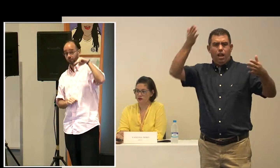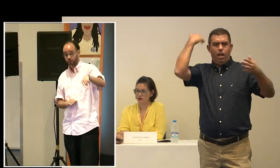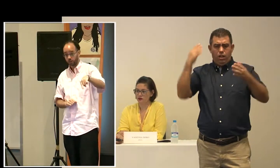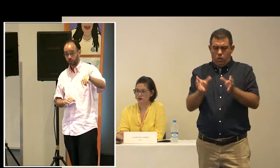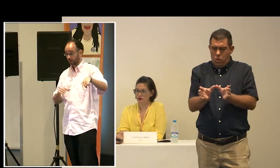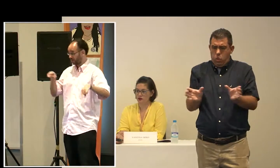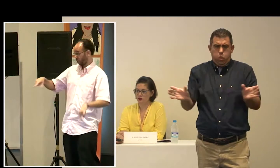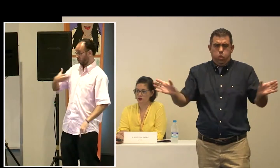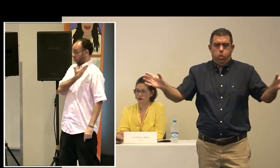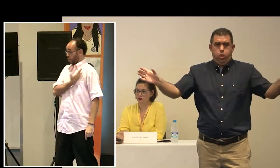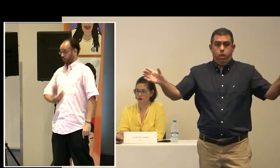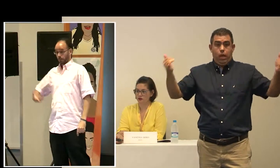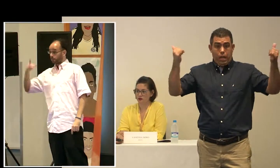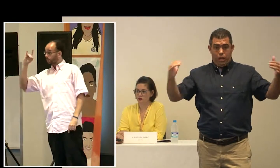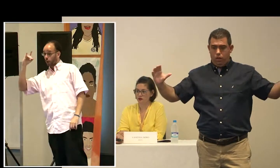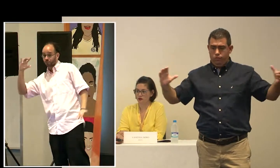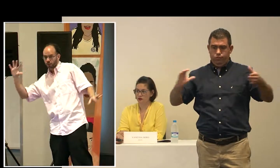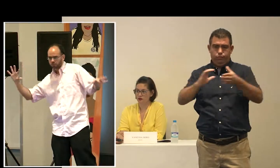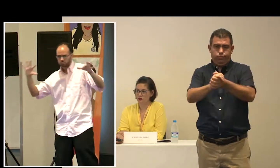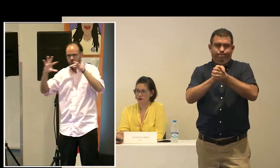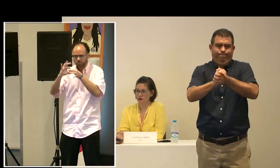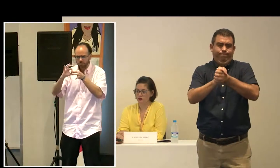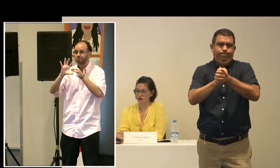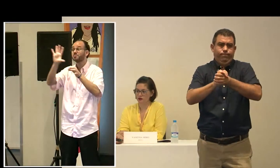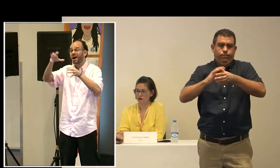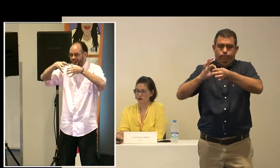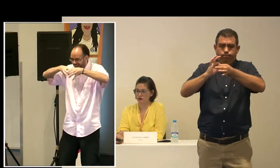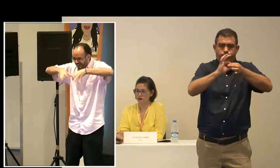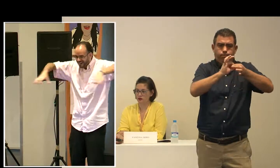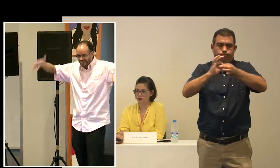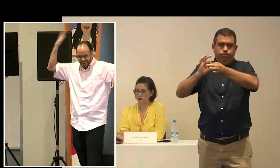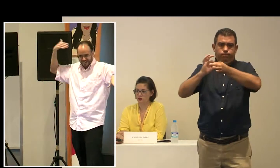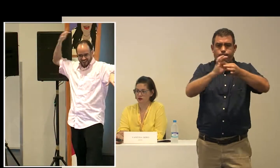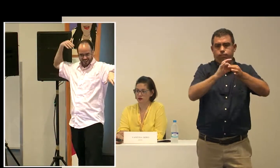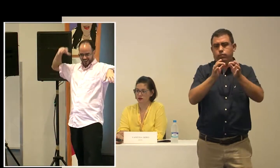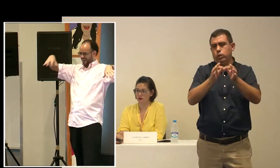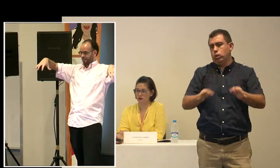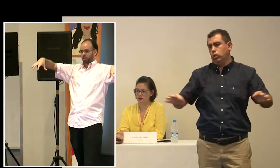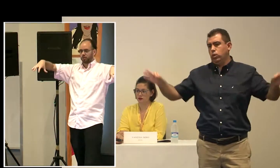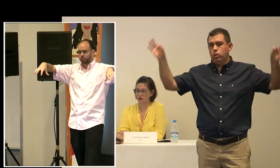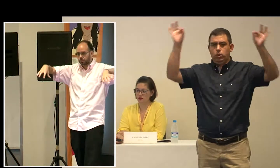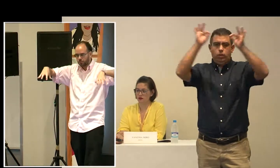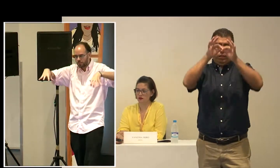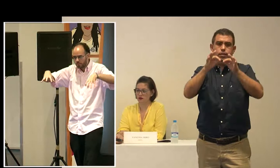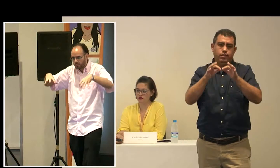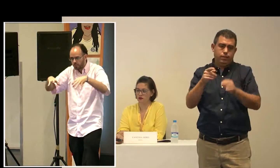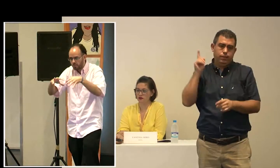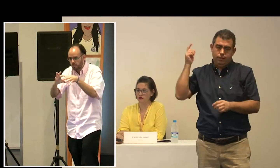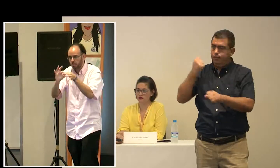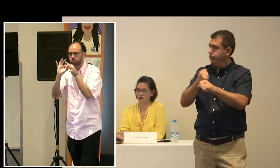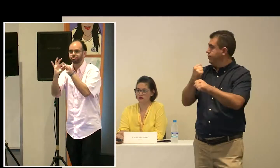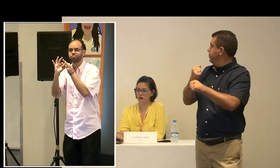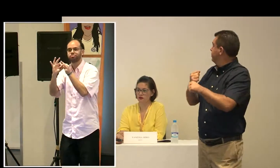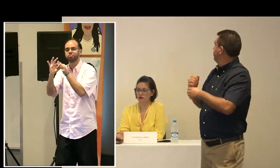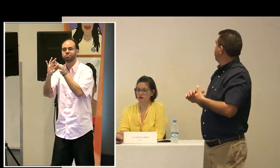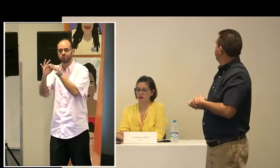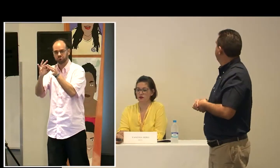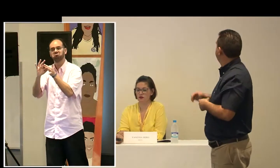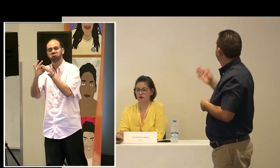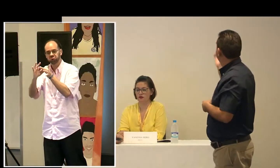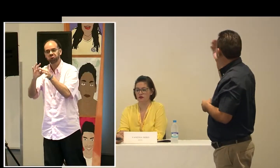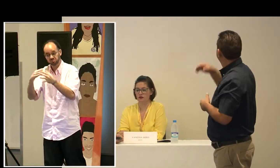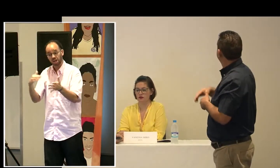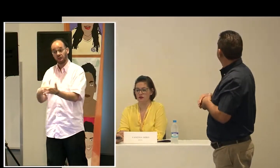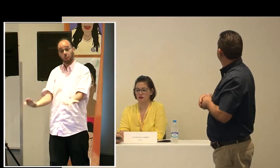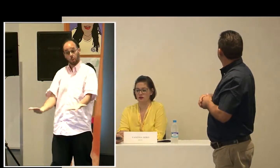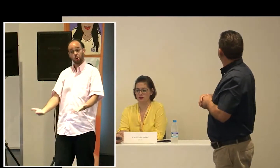A Federação de Surda Boliviana e o governo boliviano têm uma parceria. No passado nós estávamos afastados, mas